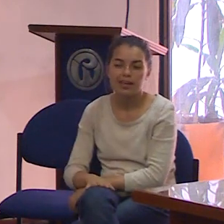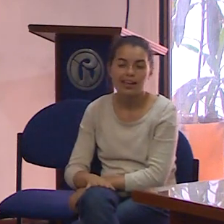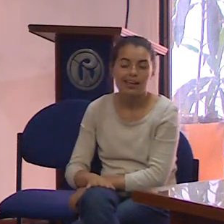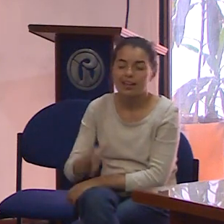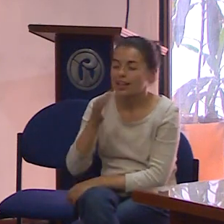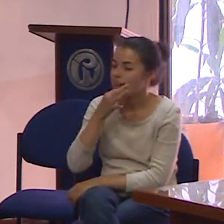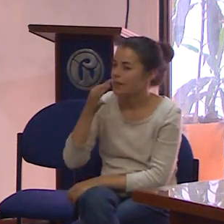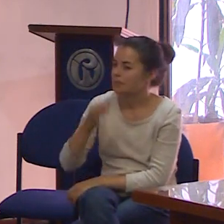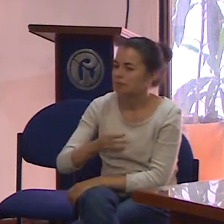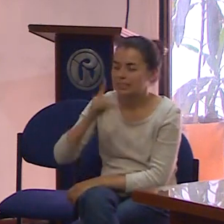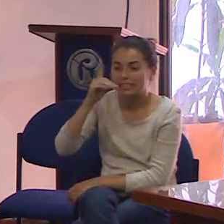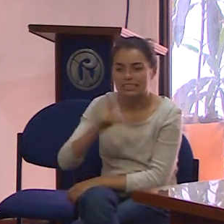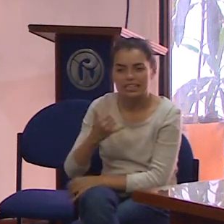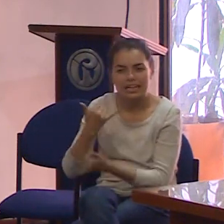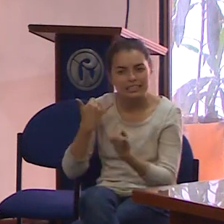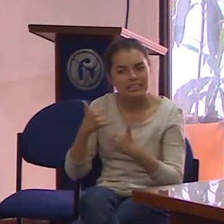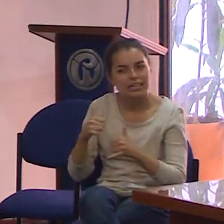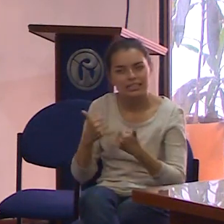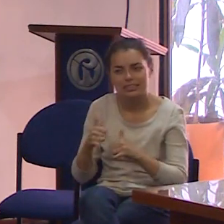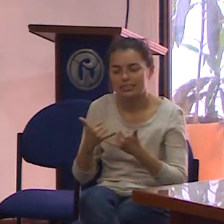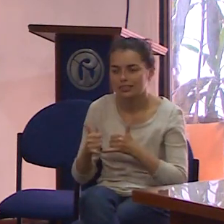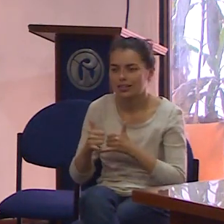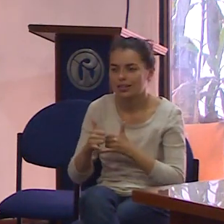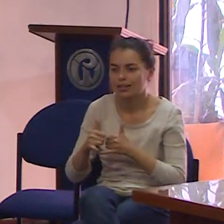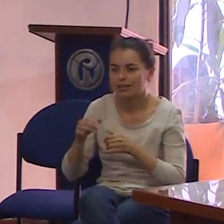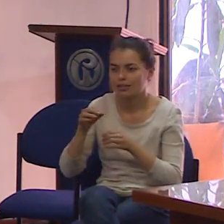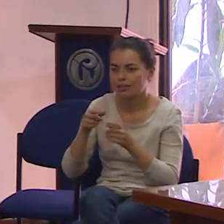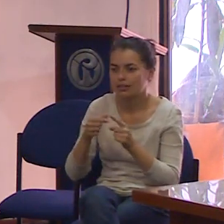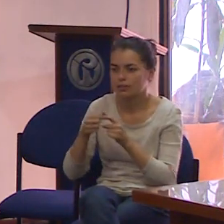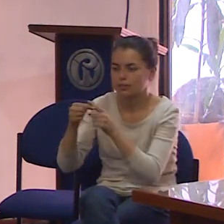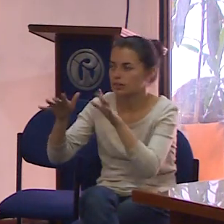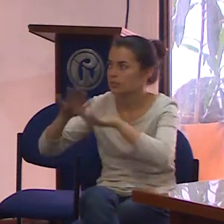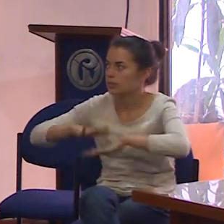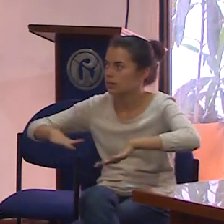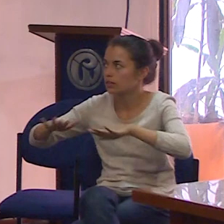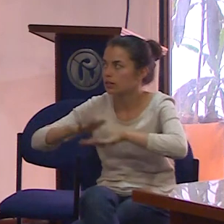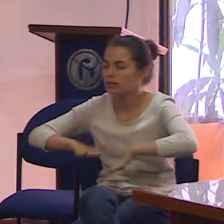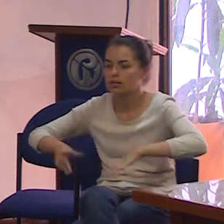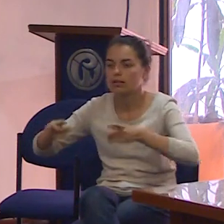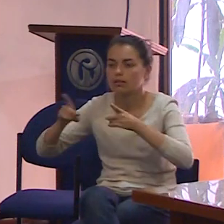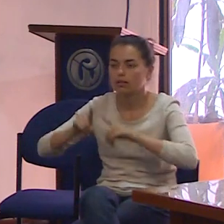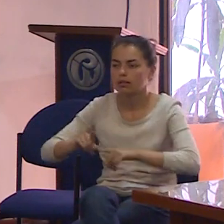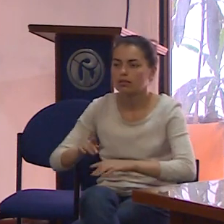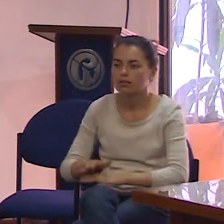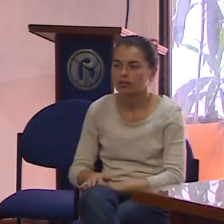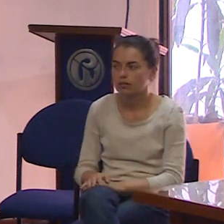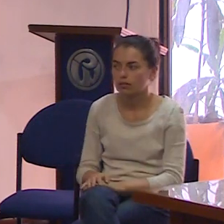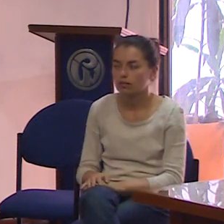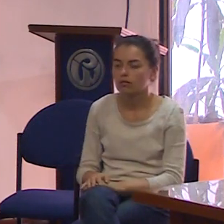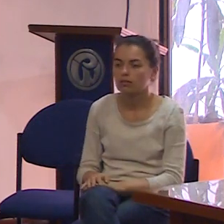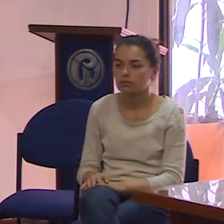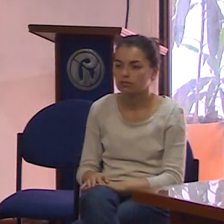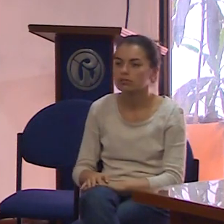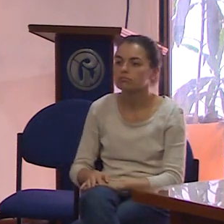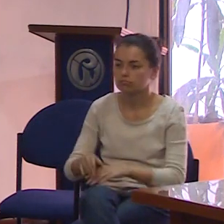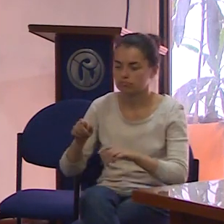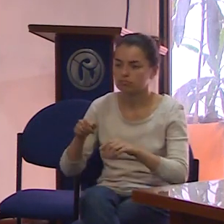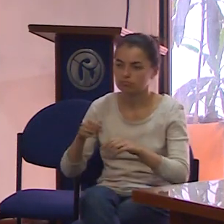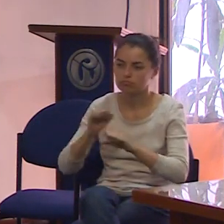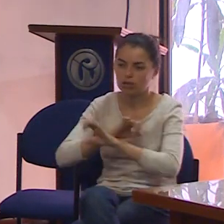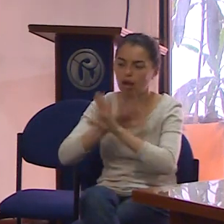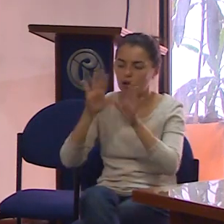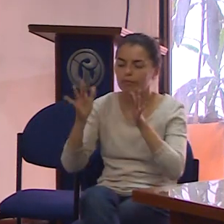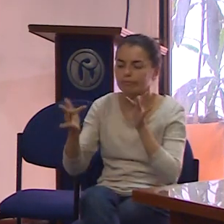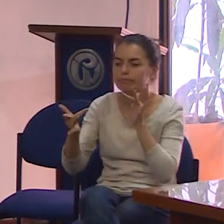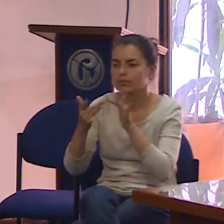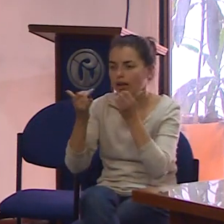decidido, está la propuesta. Pero el de necesidades especiales sí ya va a estar, incluso aparece con un código aparte. Y respecto